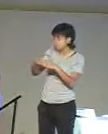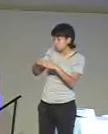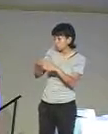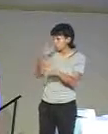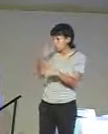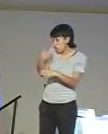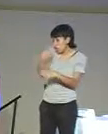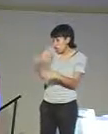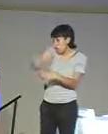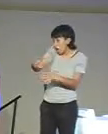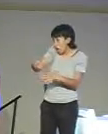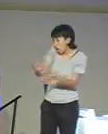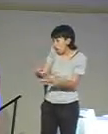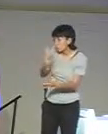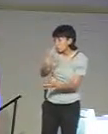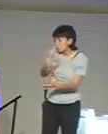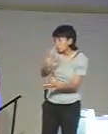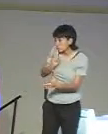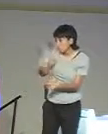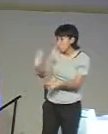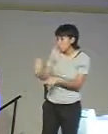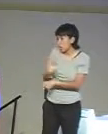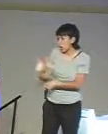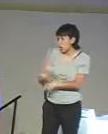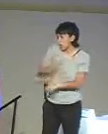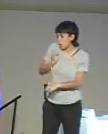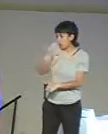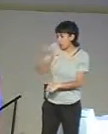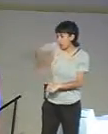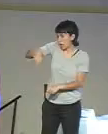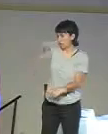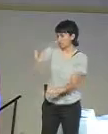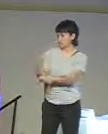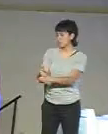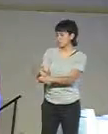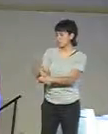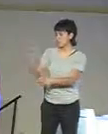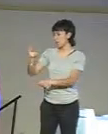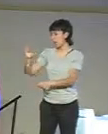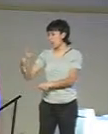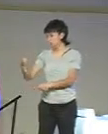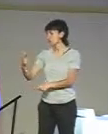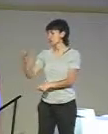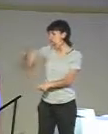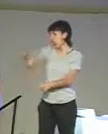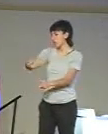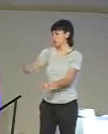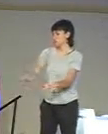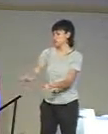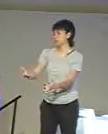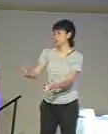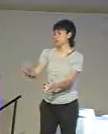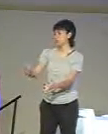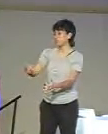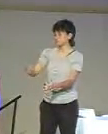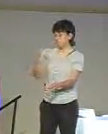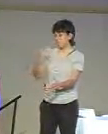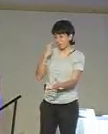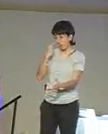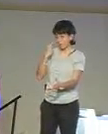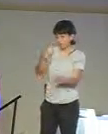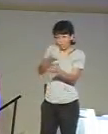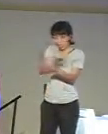beneficiadas con la prueba de detección de VIH. El 31.4% del total de las